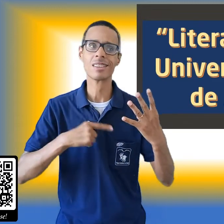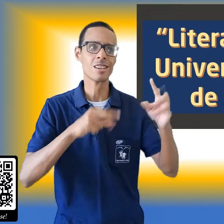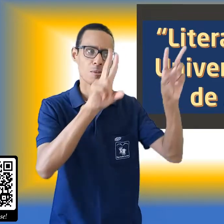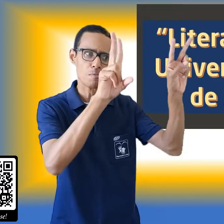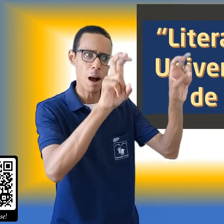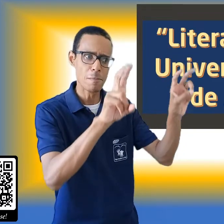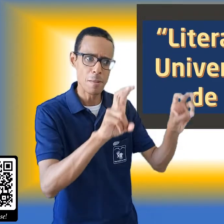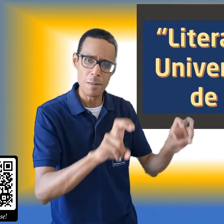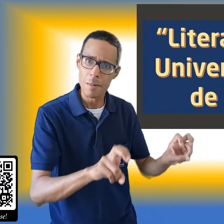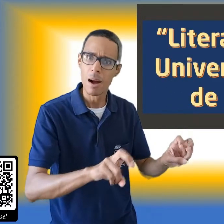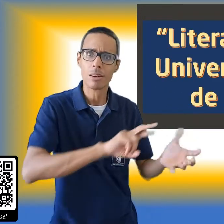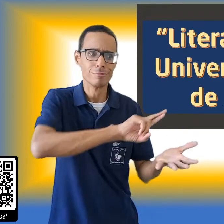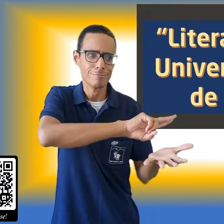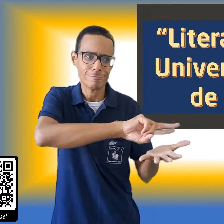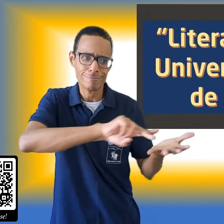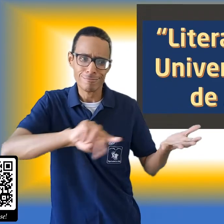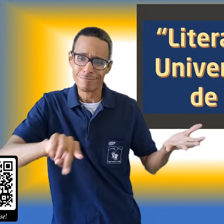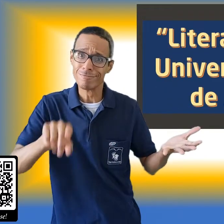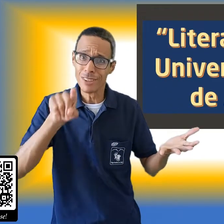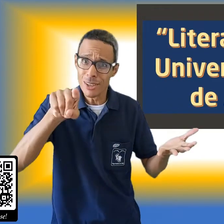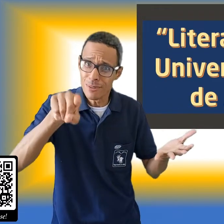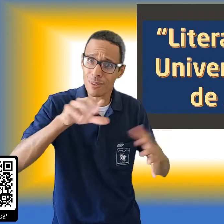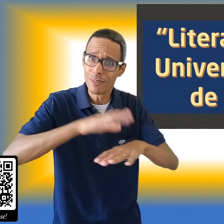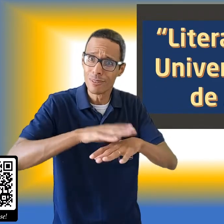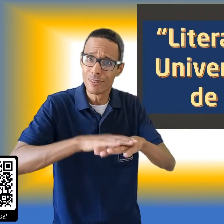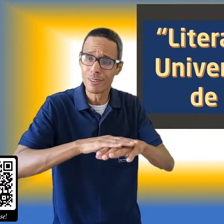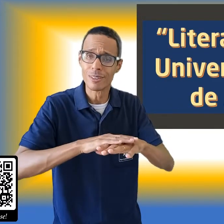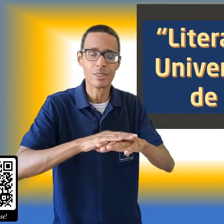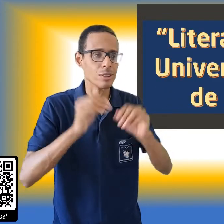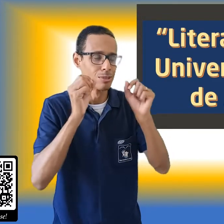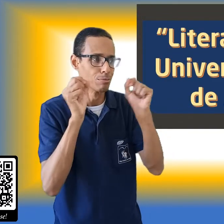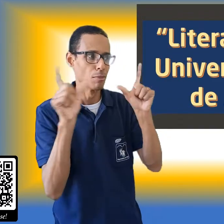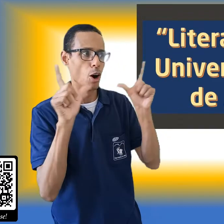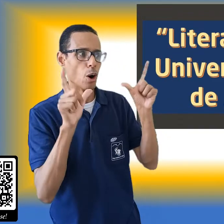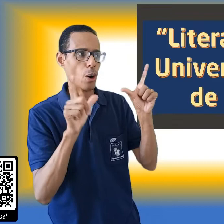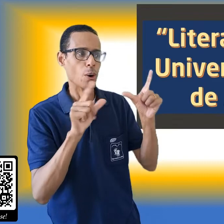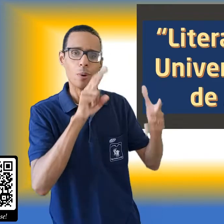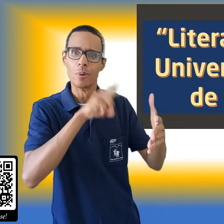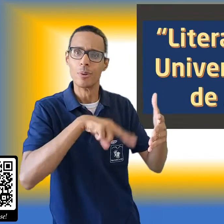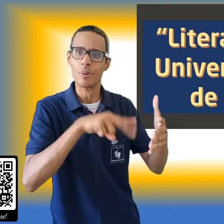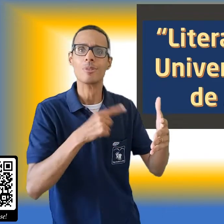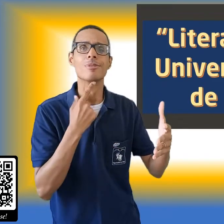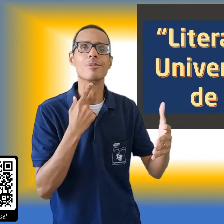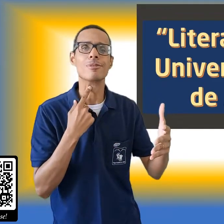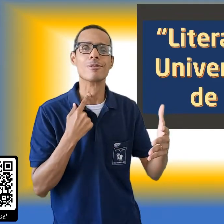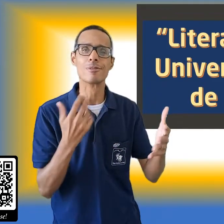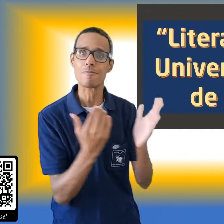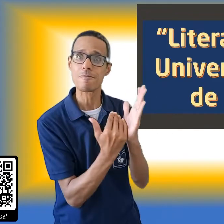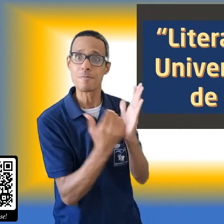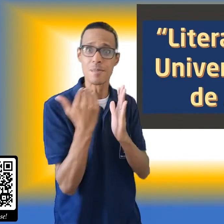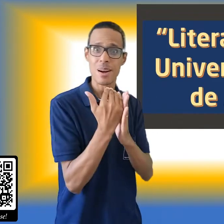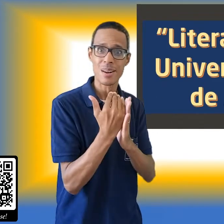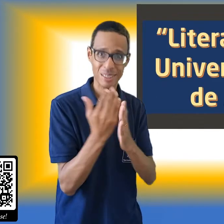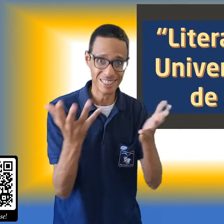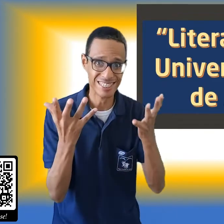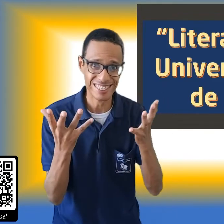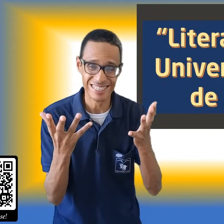títulos interessantes para aguçar ainda mais a sua vontade de ler. Para mais detalhes de